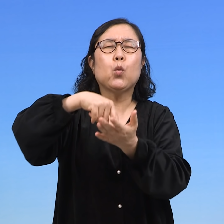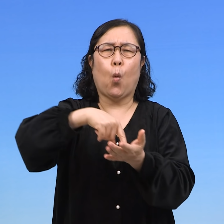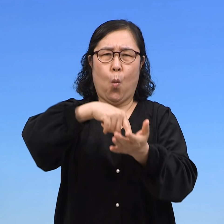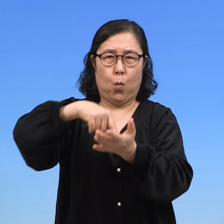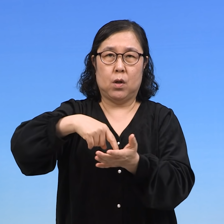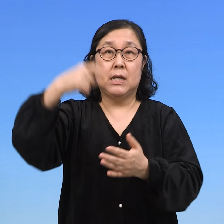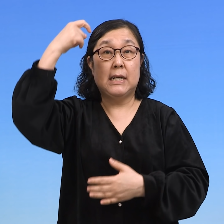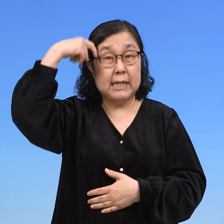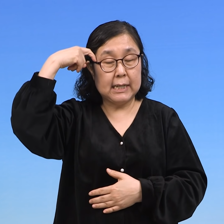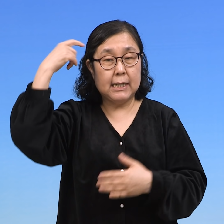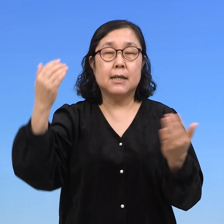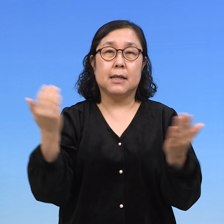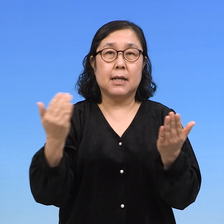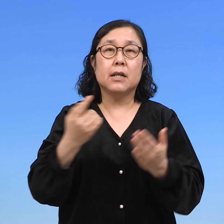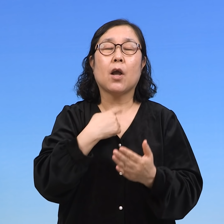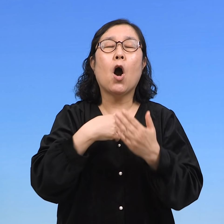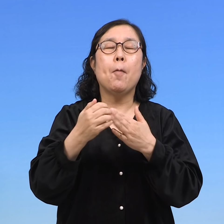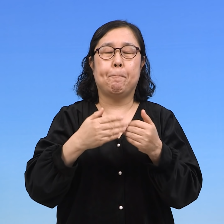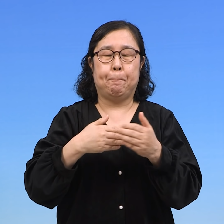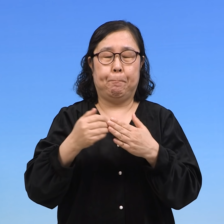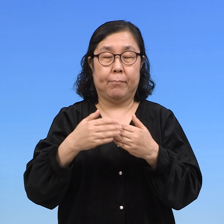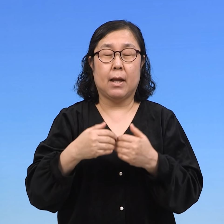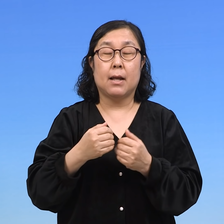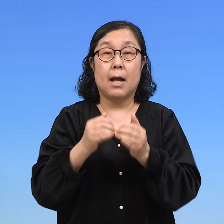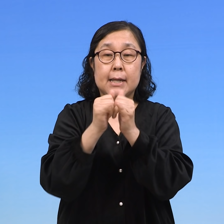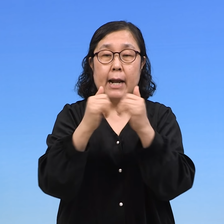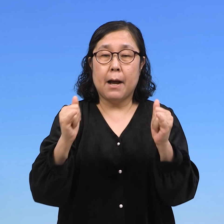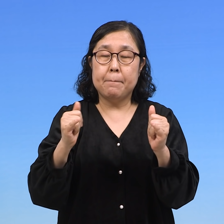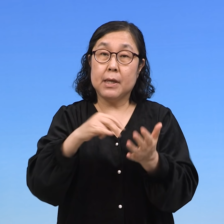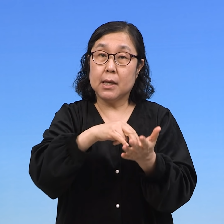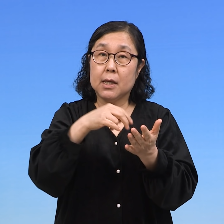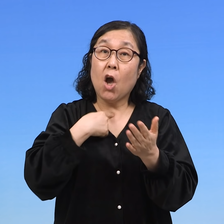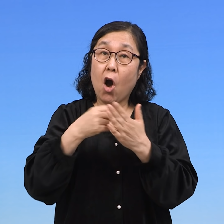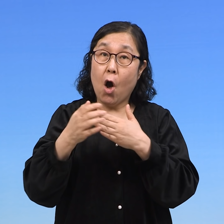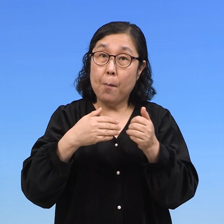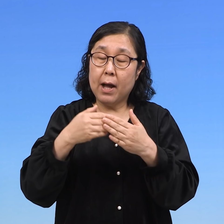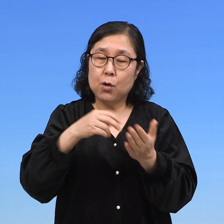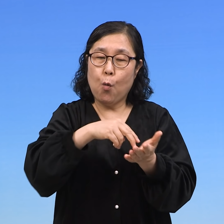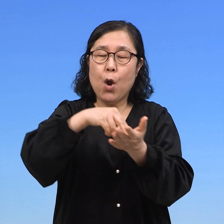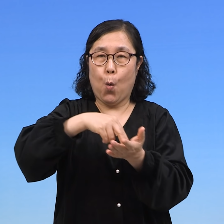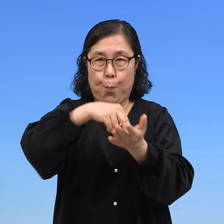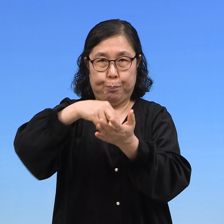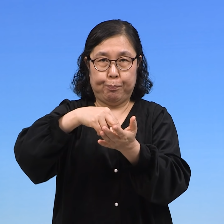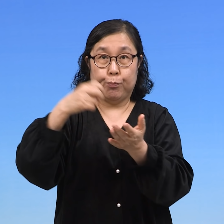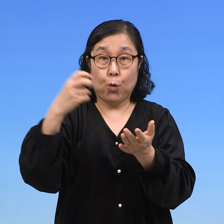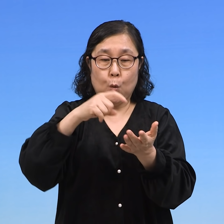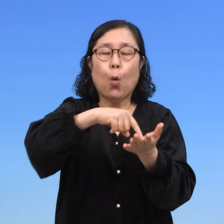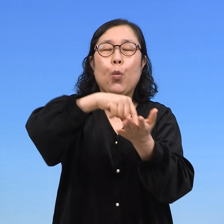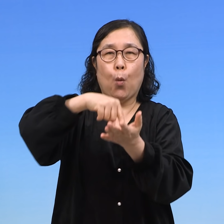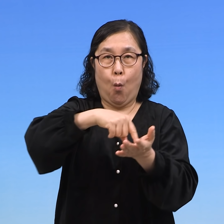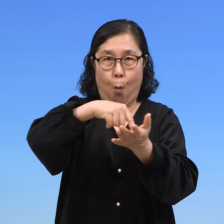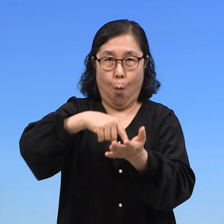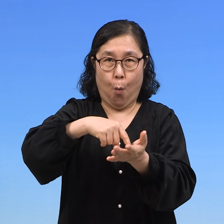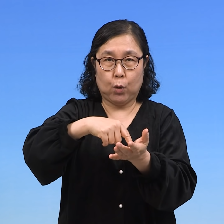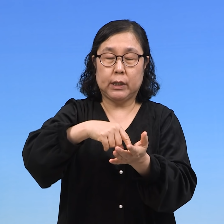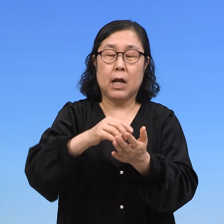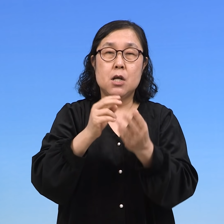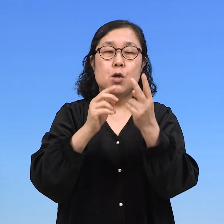느끼는 이런 일들을 경험하는데요 인간이 경험하는 이 외로움의 문제 고독의 문제는 이 두 가지